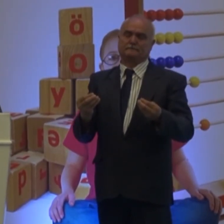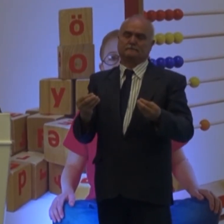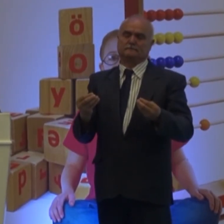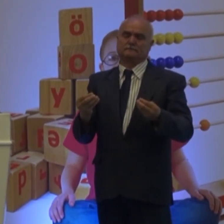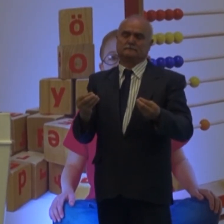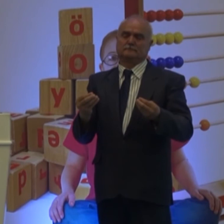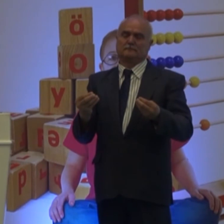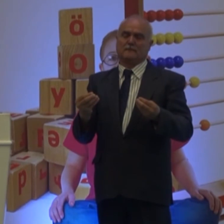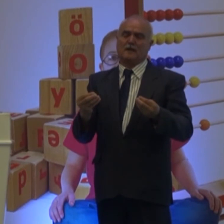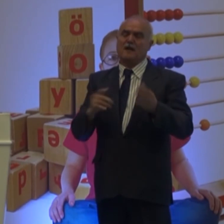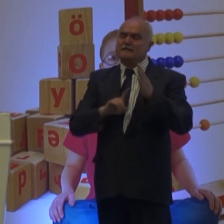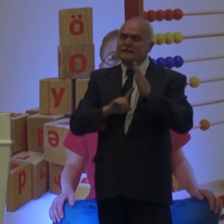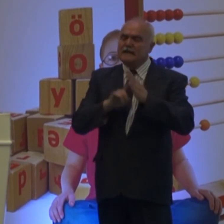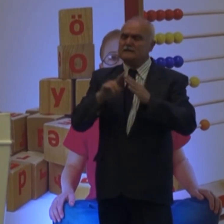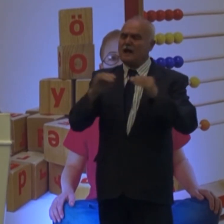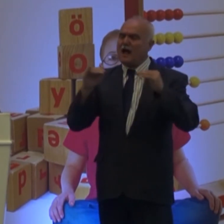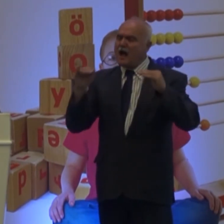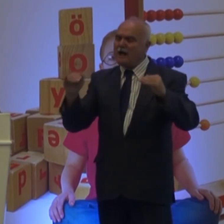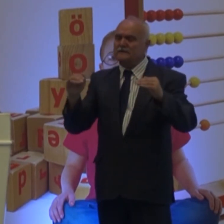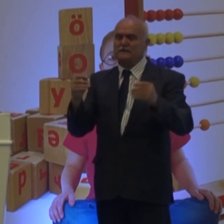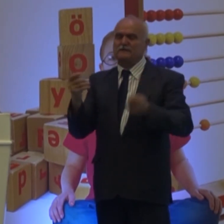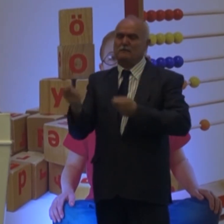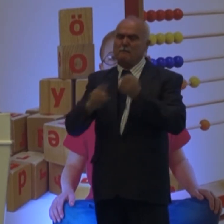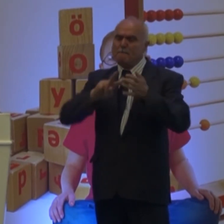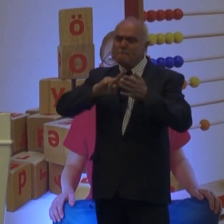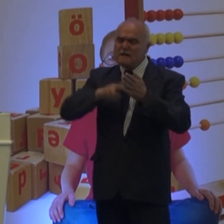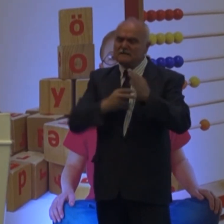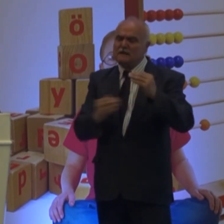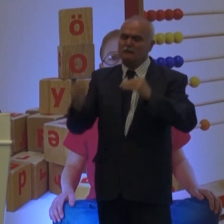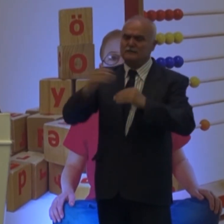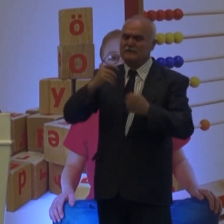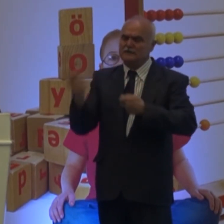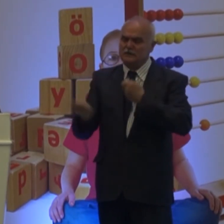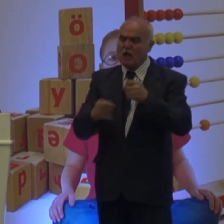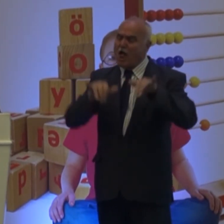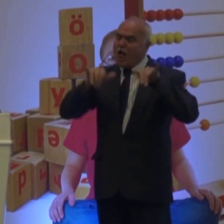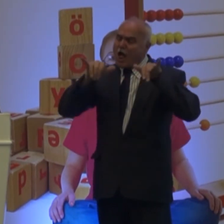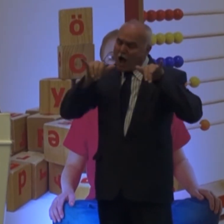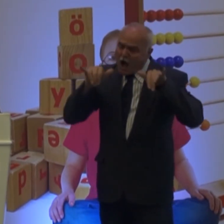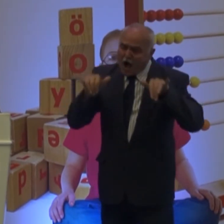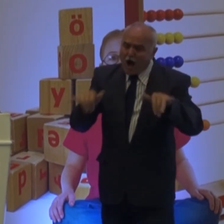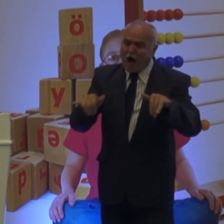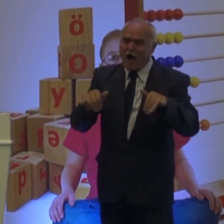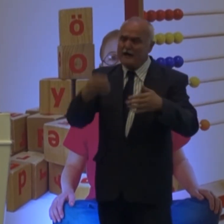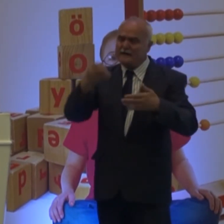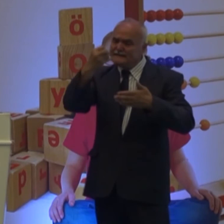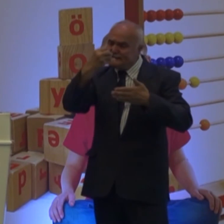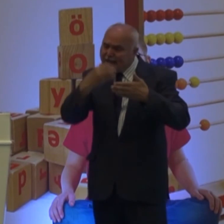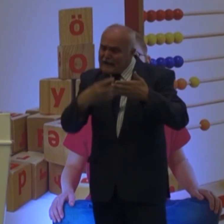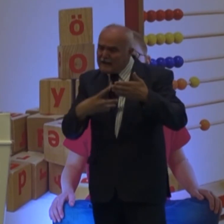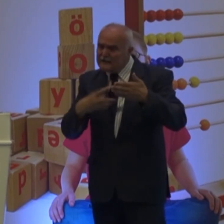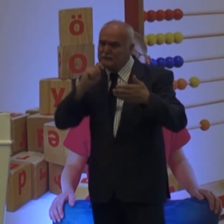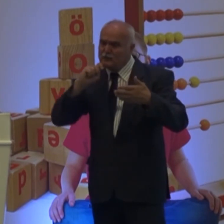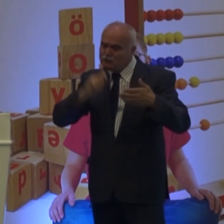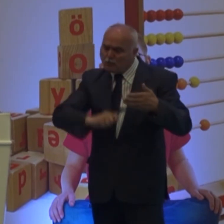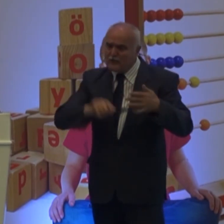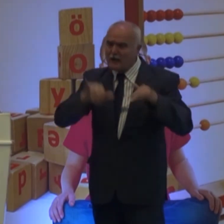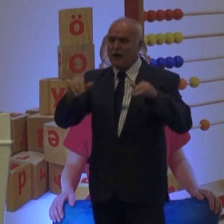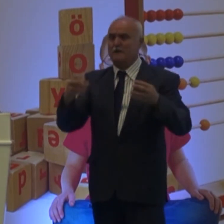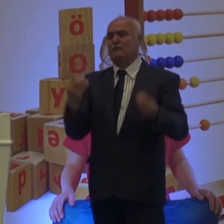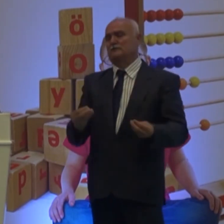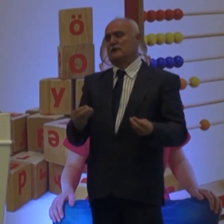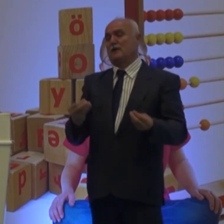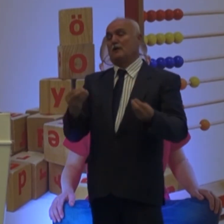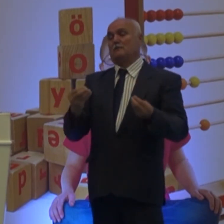şey üzerinde çalışacaklar, materyal üzerinde çalışacaklar, aynı skorlarla değerlendirme yapacaklar. Burada büyük